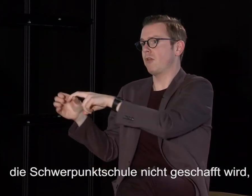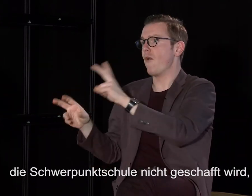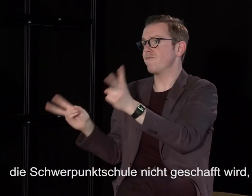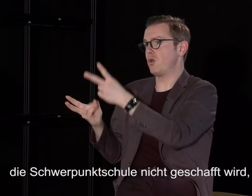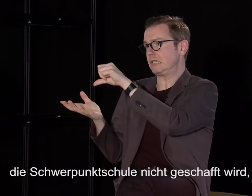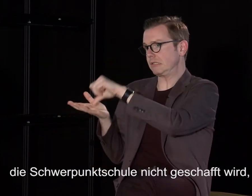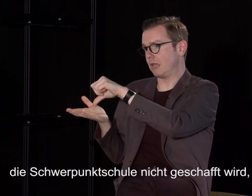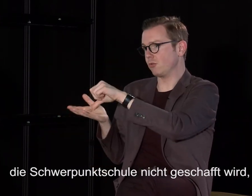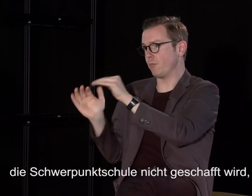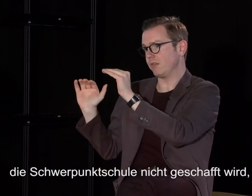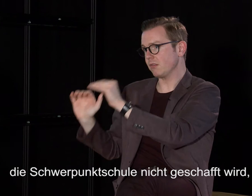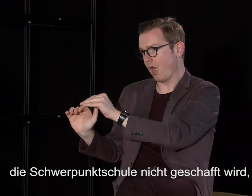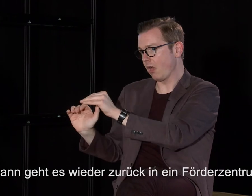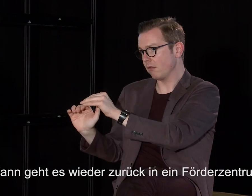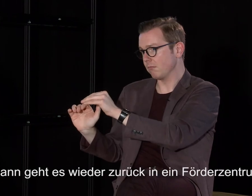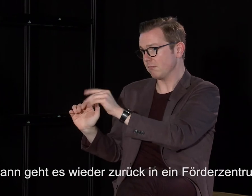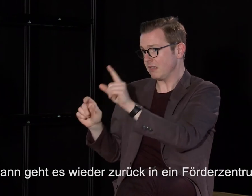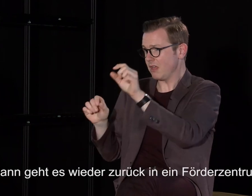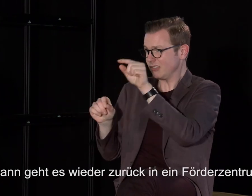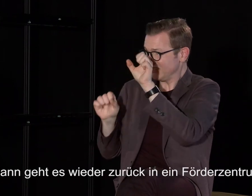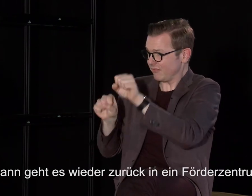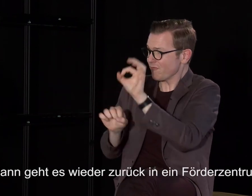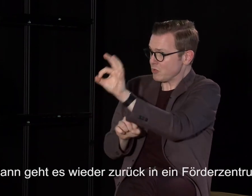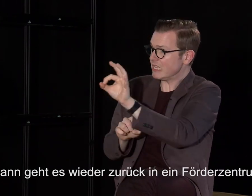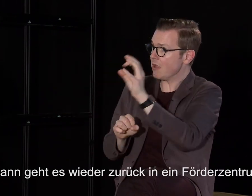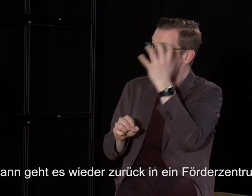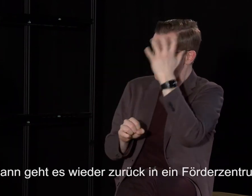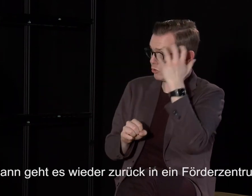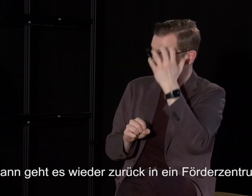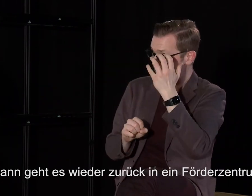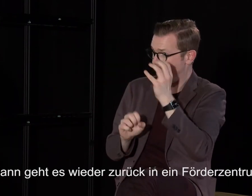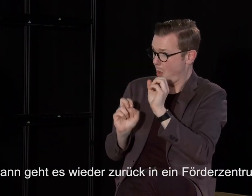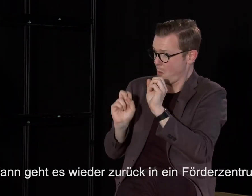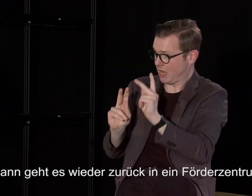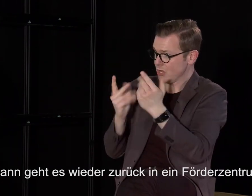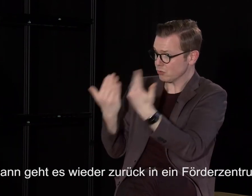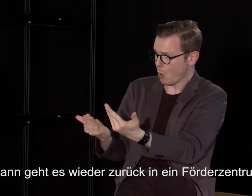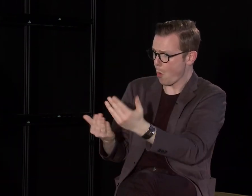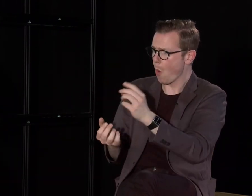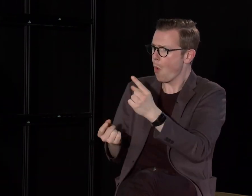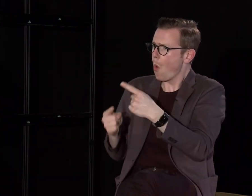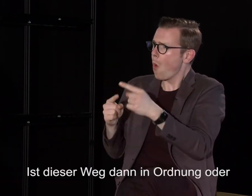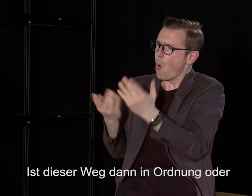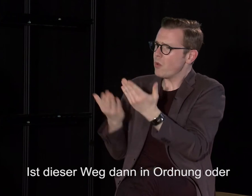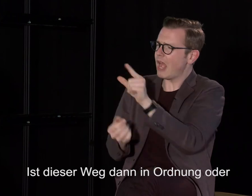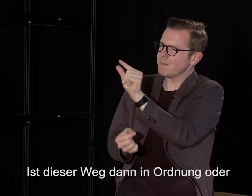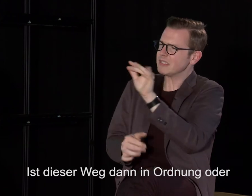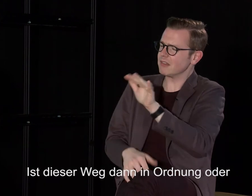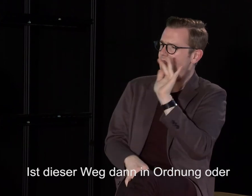oder nicht geschafft wird, dann geht es wieder zurück in dieses Förderzentrum. Ist dieser Weg